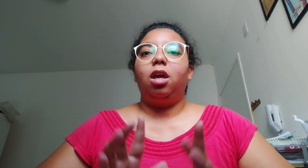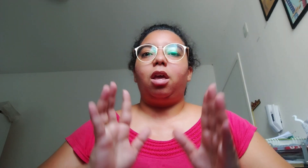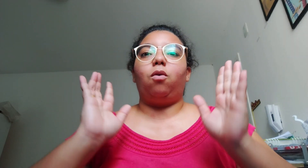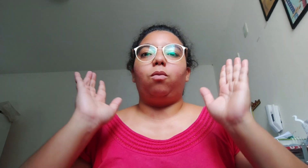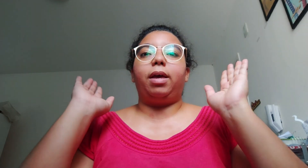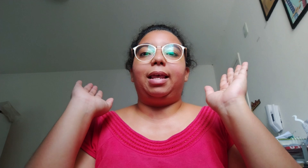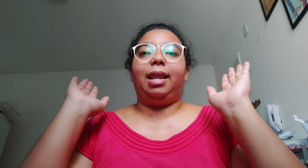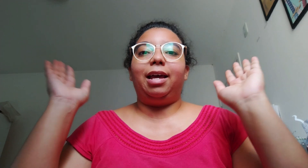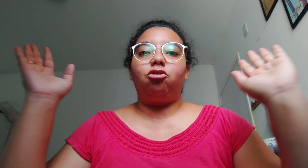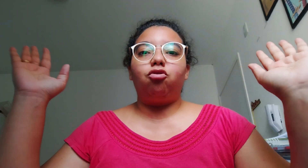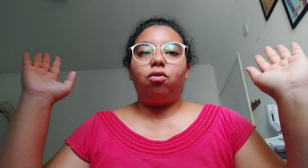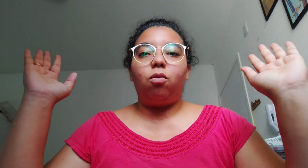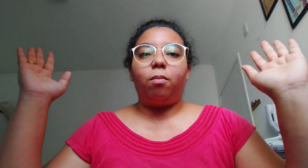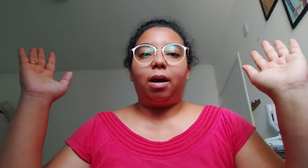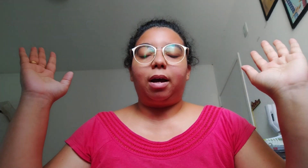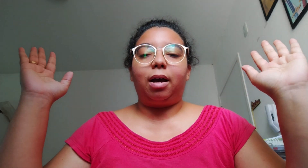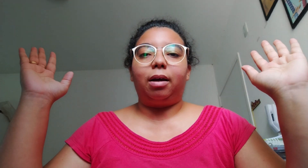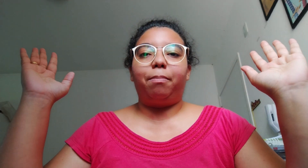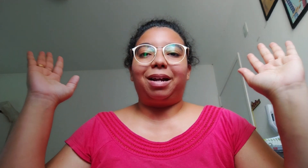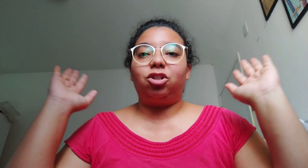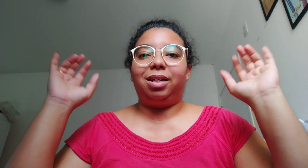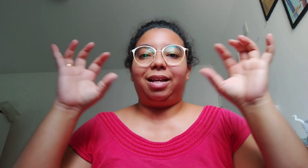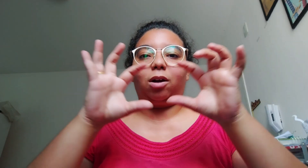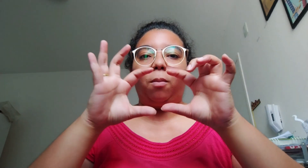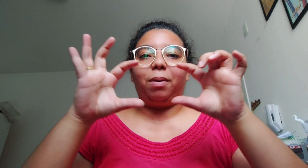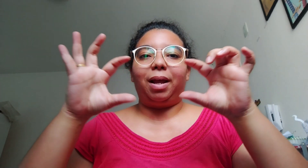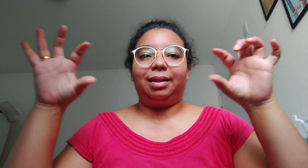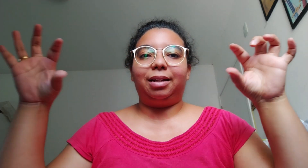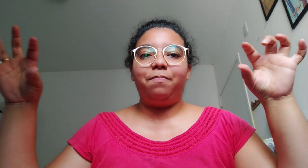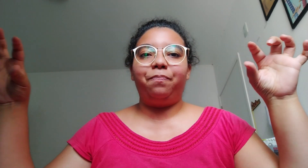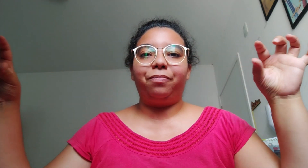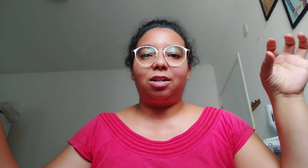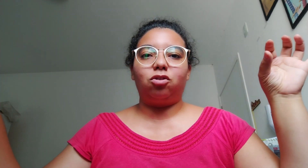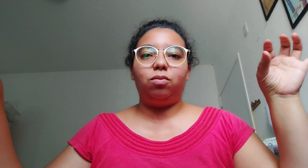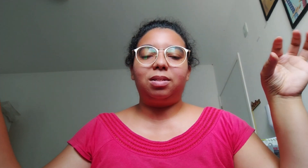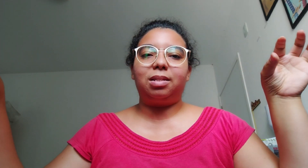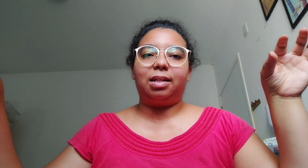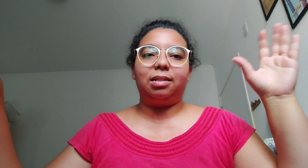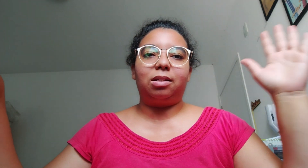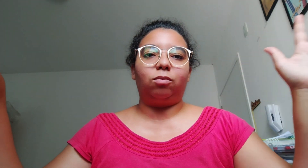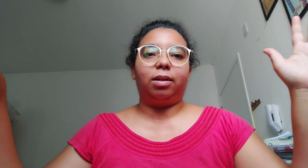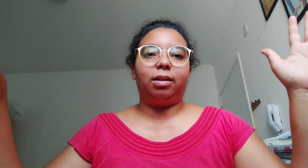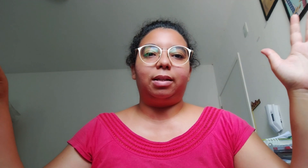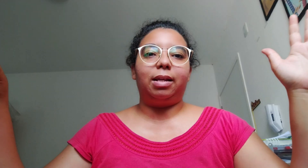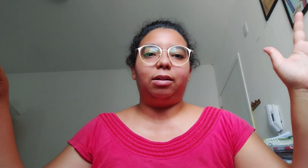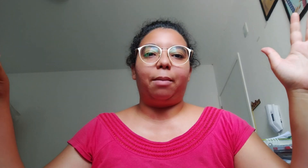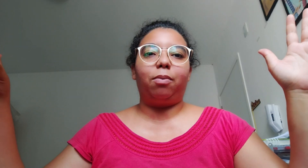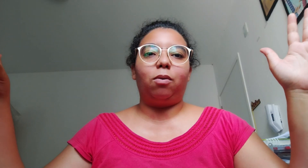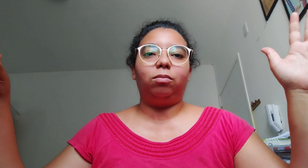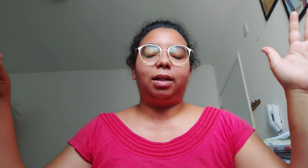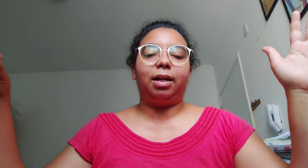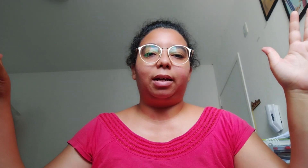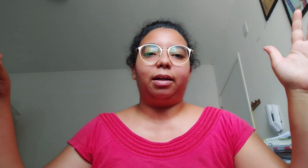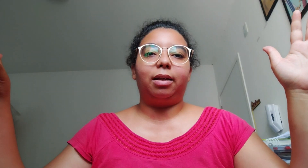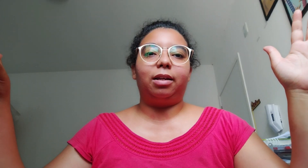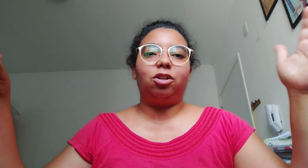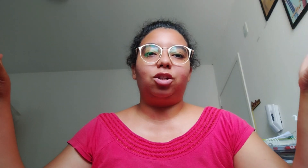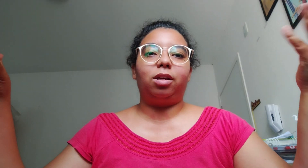eu elejo uma prateleira completa nas duas estantes, então da ponta que a